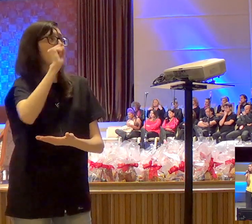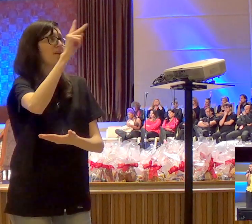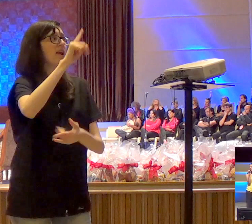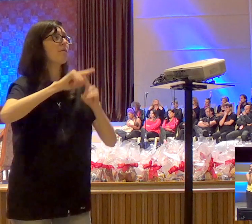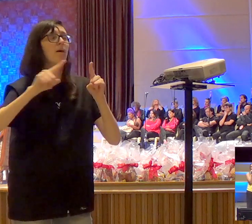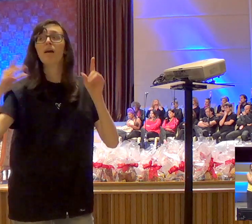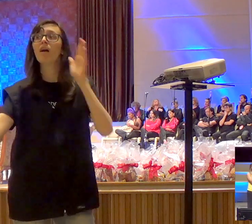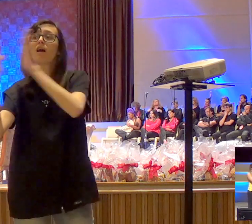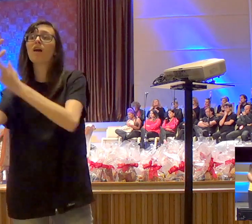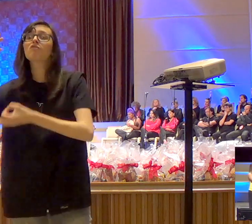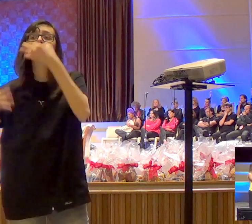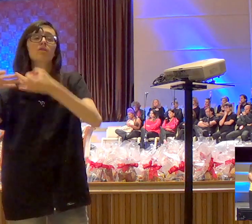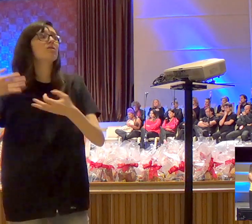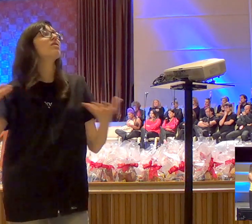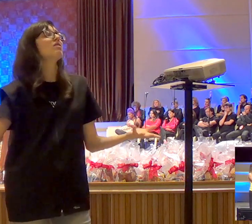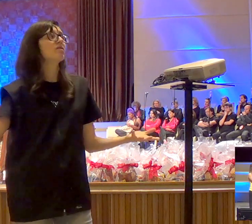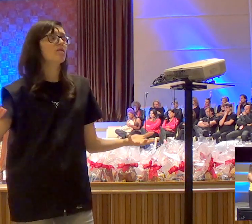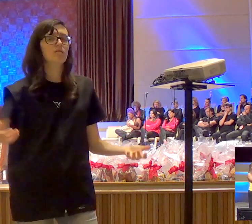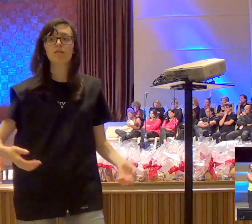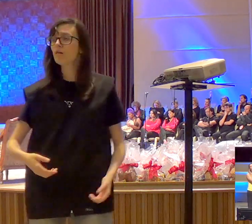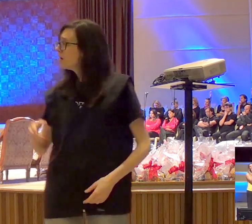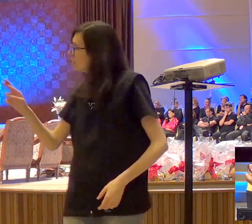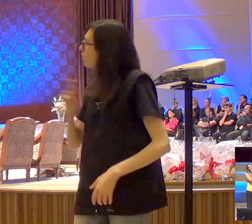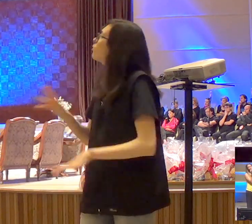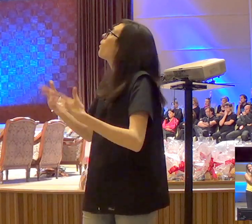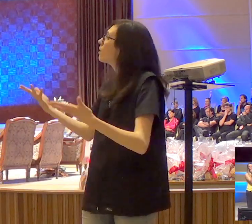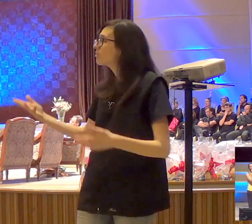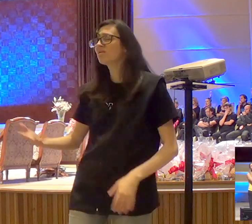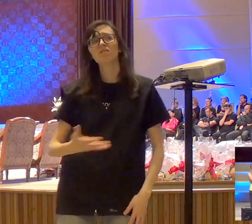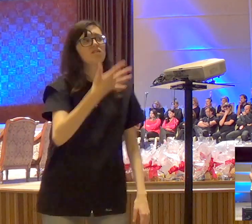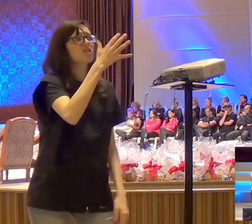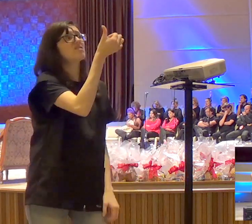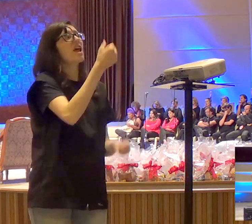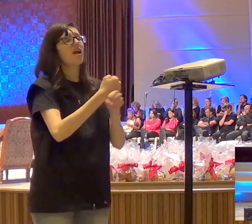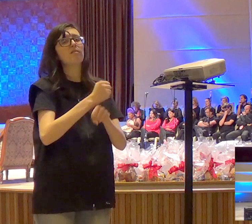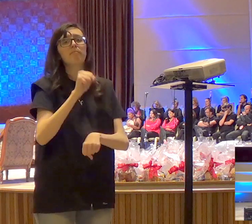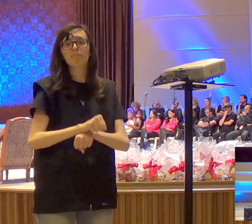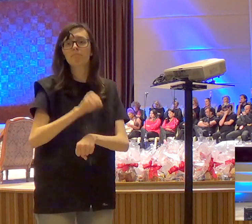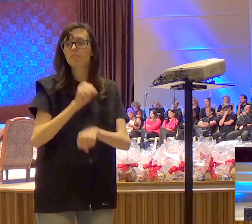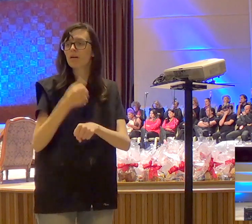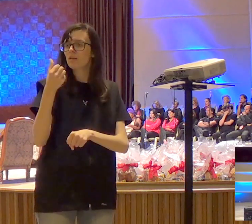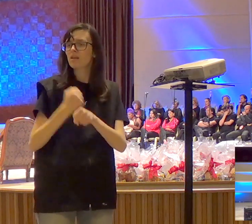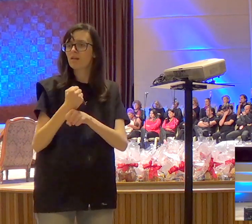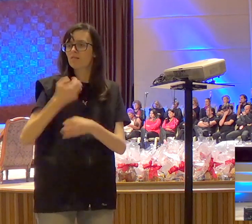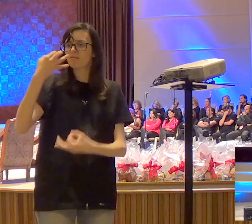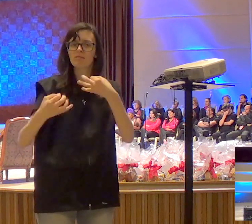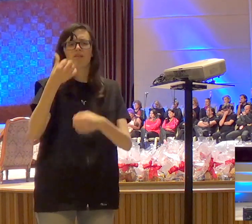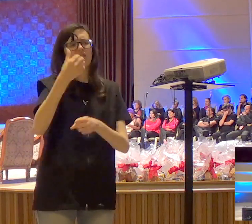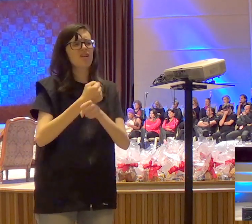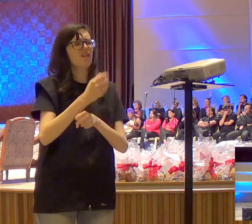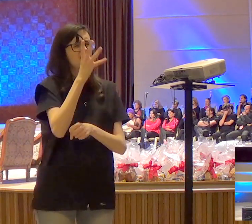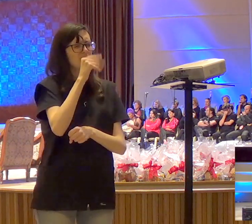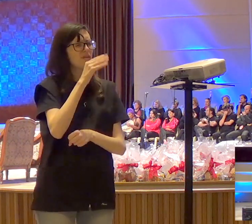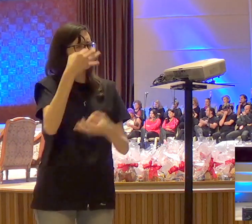permanecer aqui dentro? She said, "Maybe 5 or 6 years." Provavelmente 5 a 6 anos. And she hasn't even been